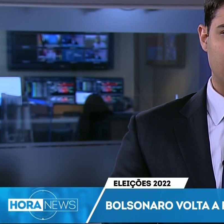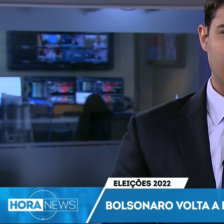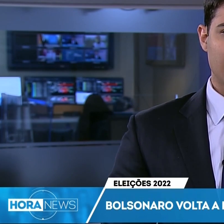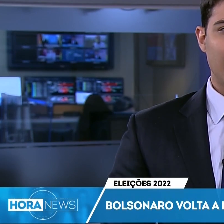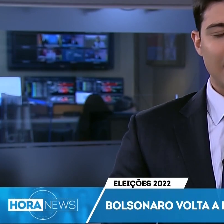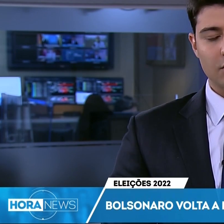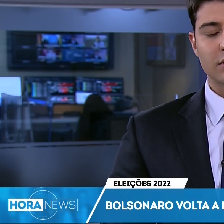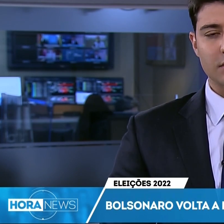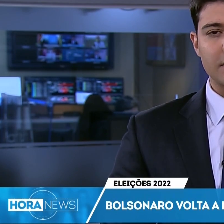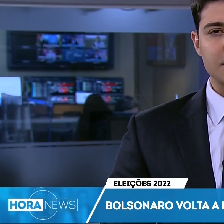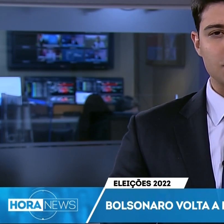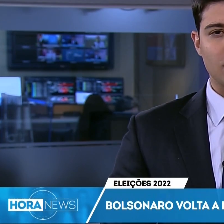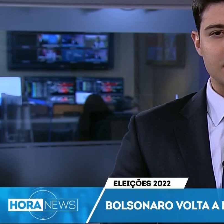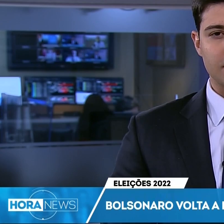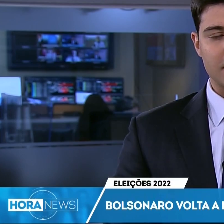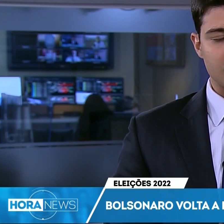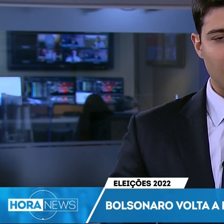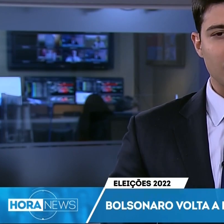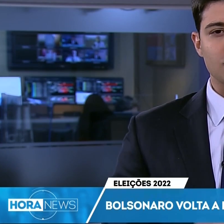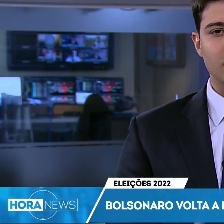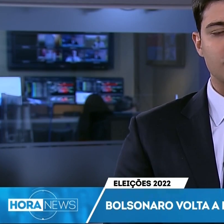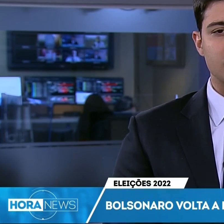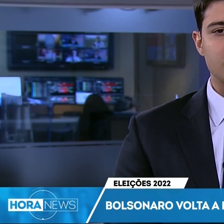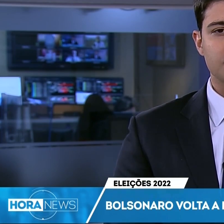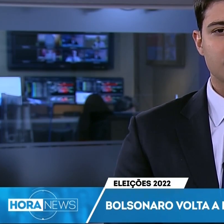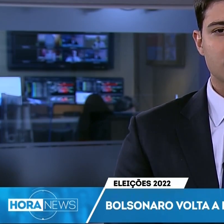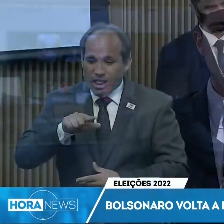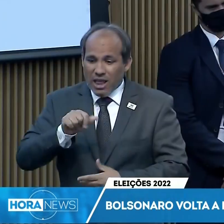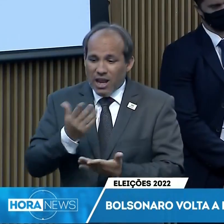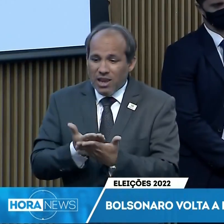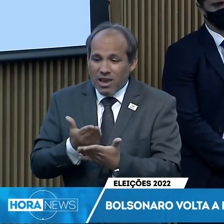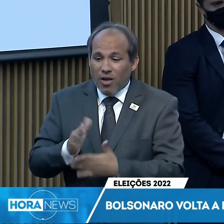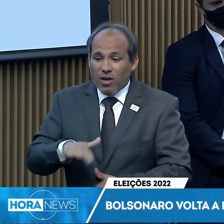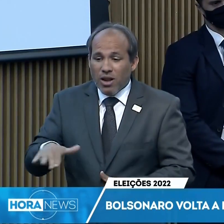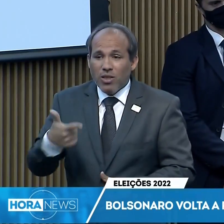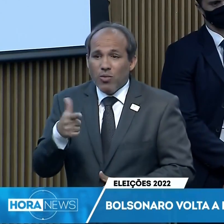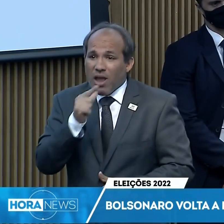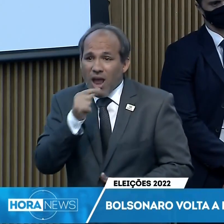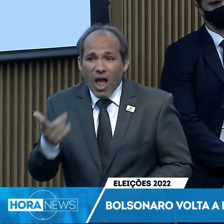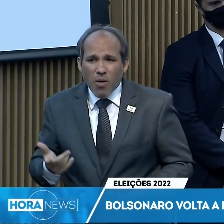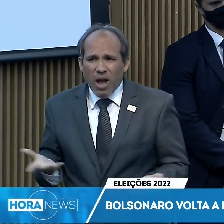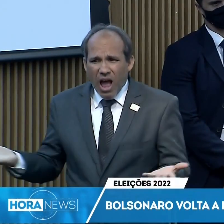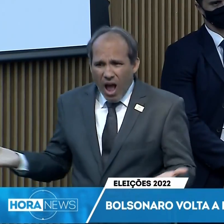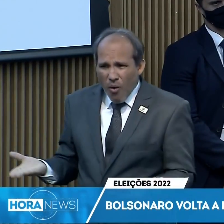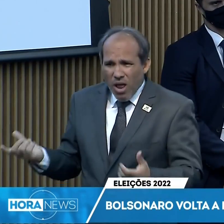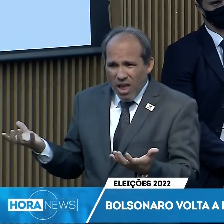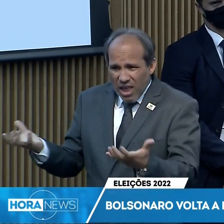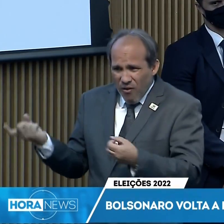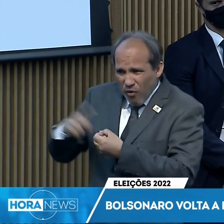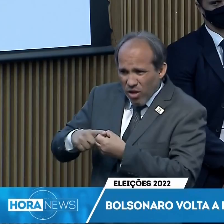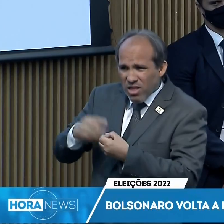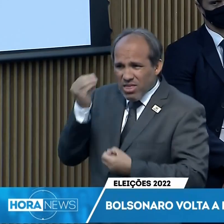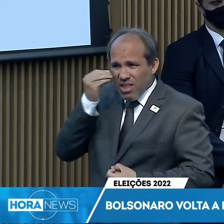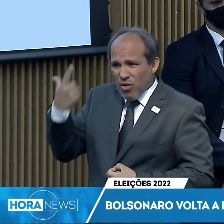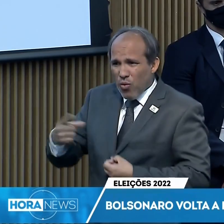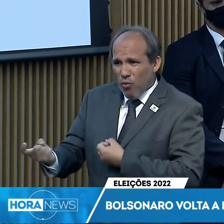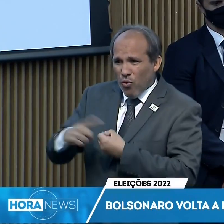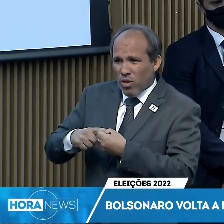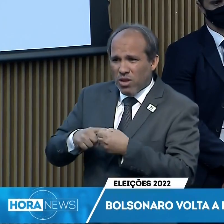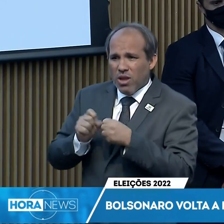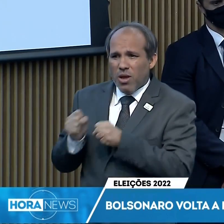cooperação técnica, água e também nas escolas em Brasília. Olha só o que ele disse. E repito publicamente aqui.